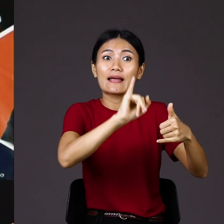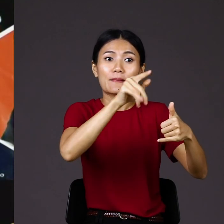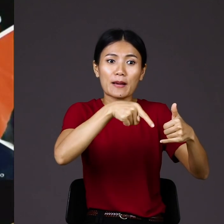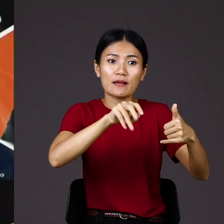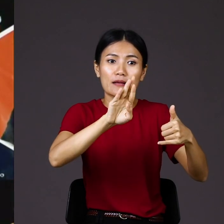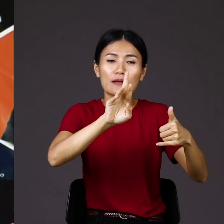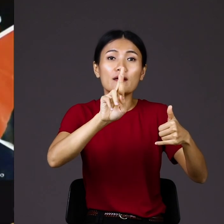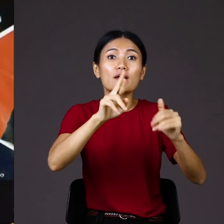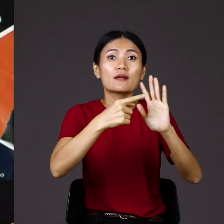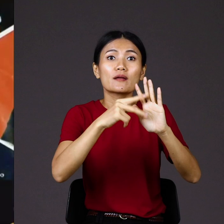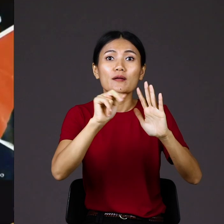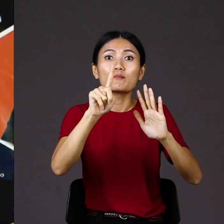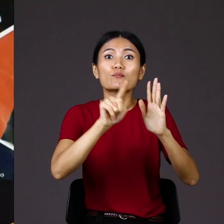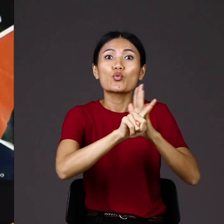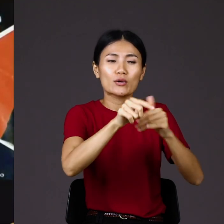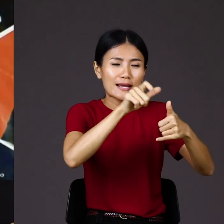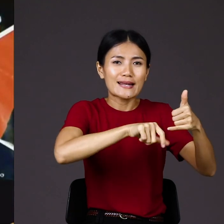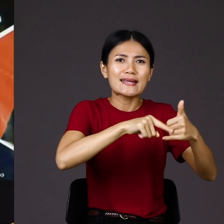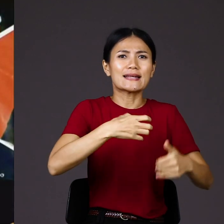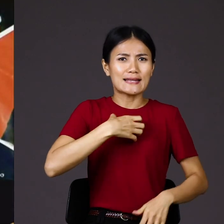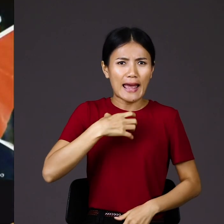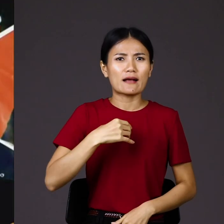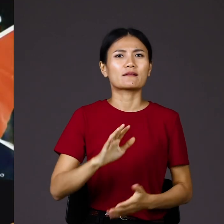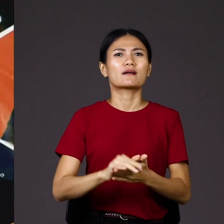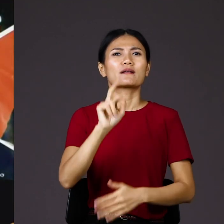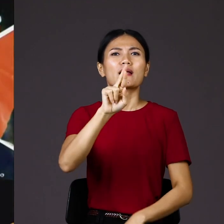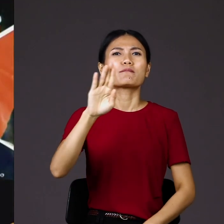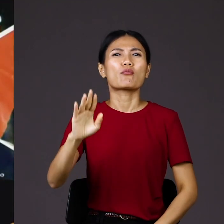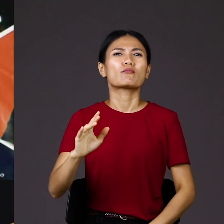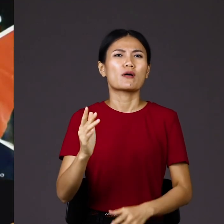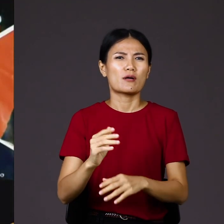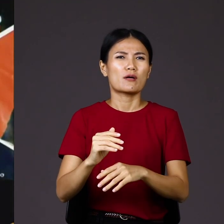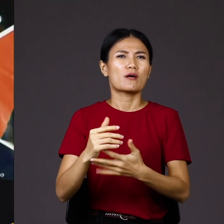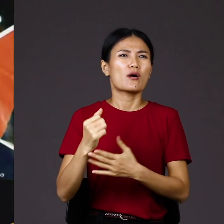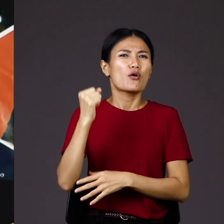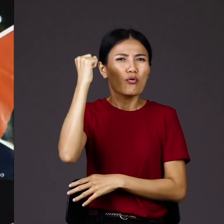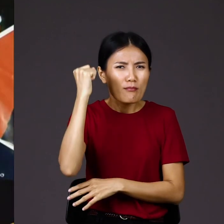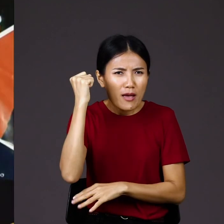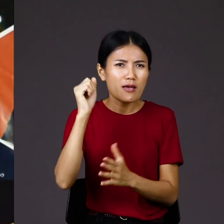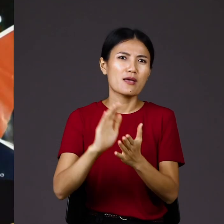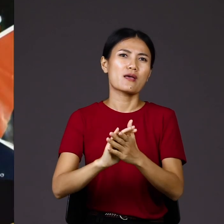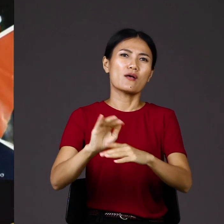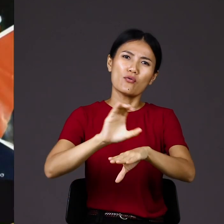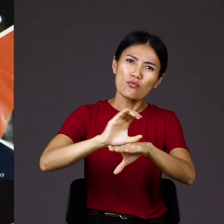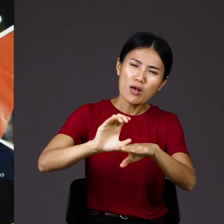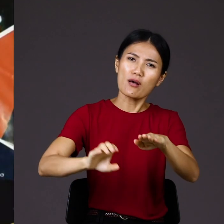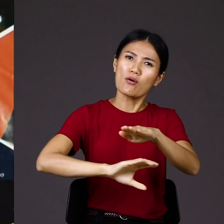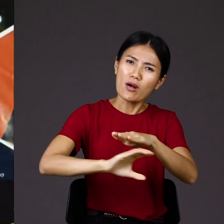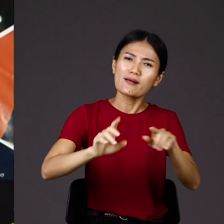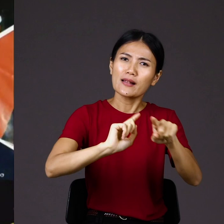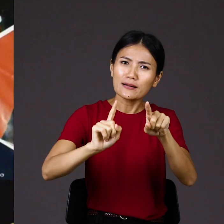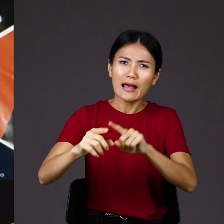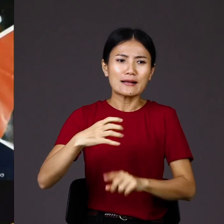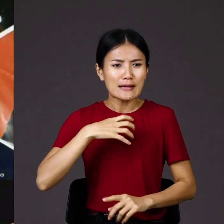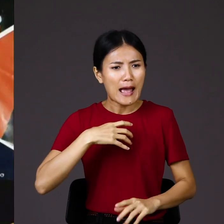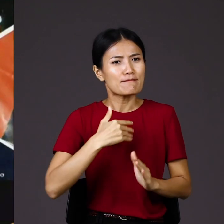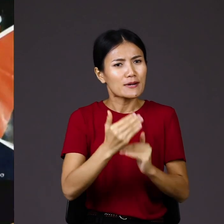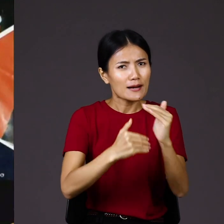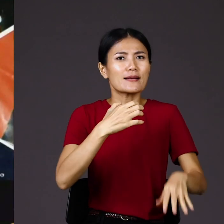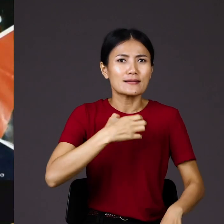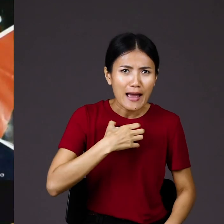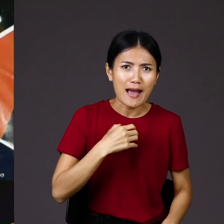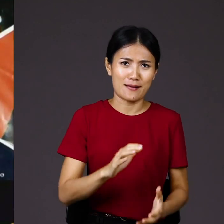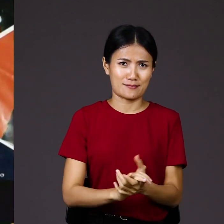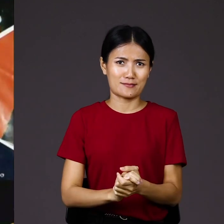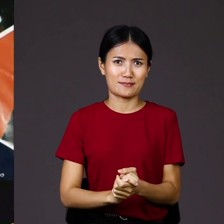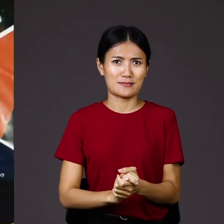บบการคมนาคมสาธารณะที่ดีเพื่อให้พ่อแม่พี่น้องประชาชนสามารถออกจากบ้านและไปสู่ระบ